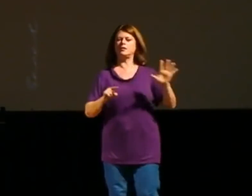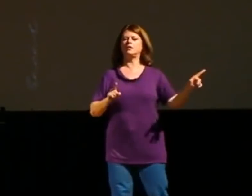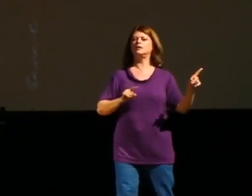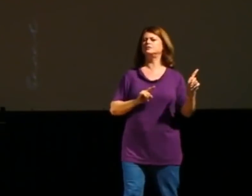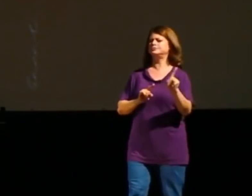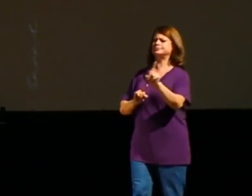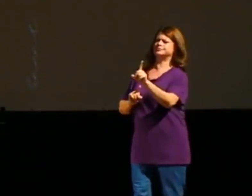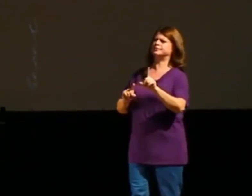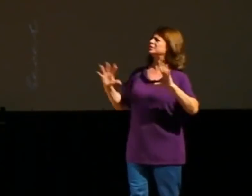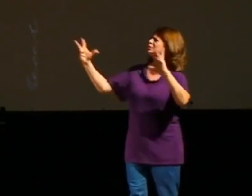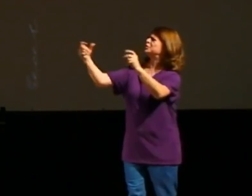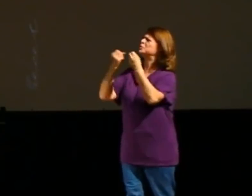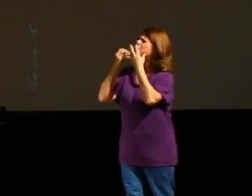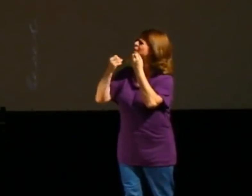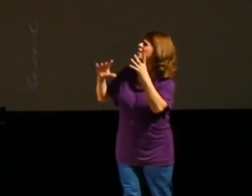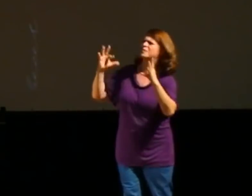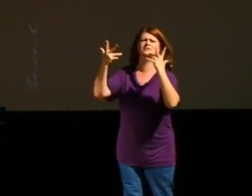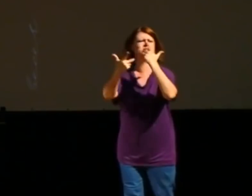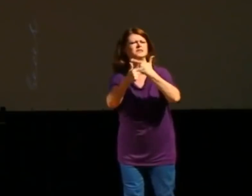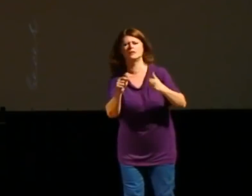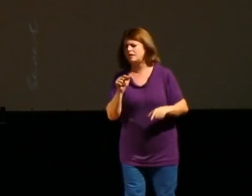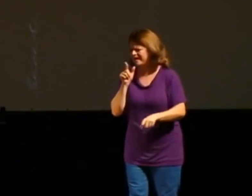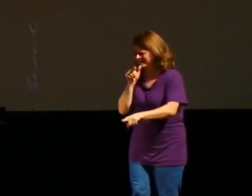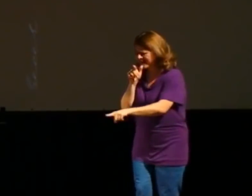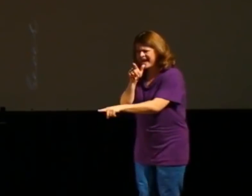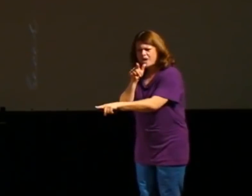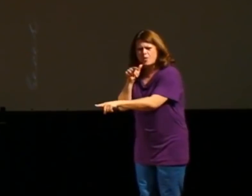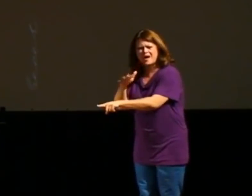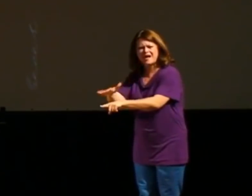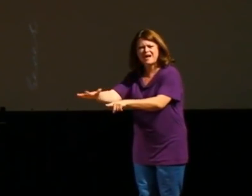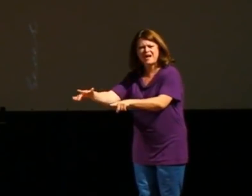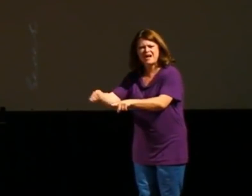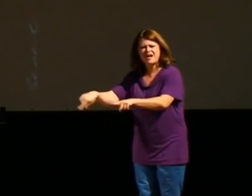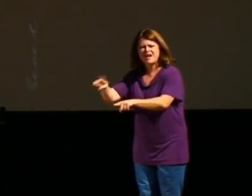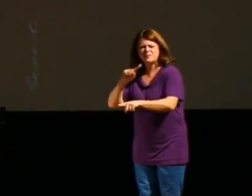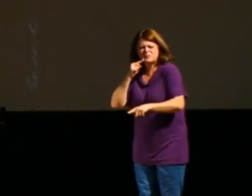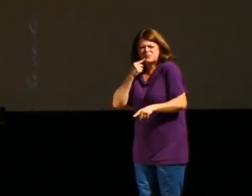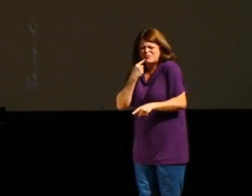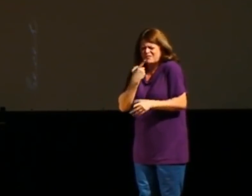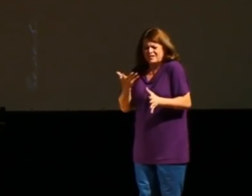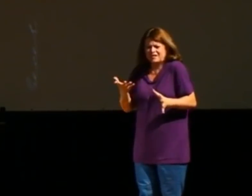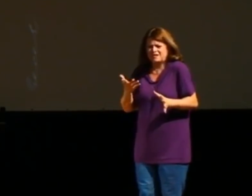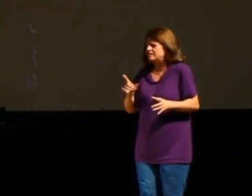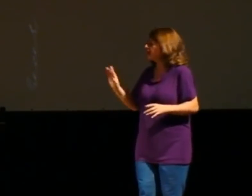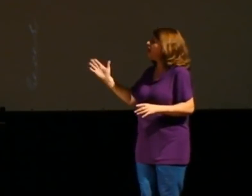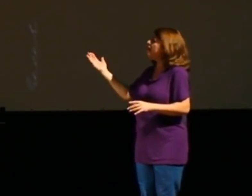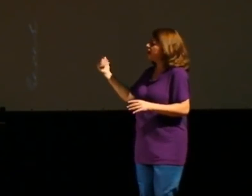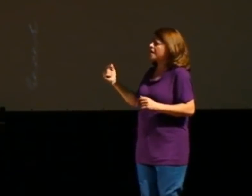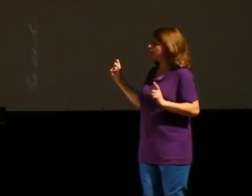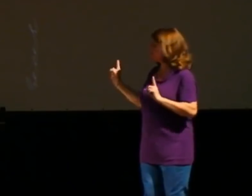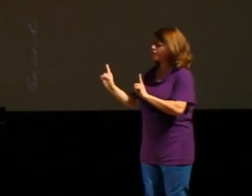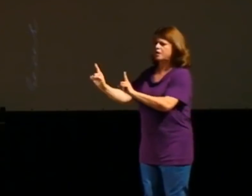amarga. Aí Eliseu fala o seguinte, me leva até a fonte. E ele pega então sal e joga sal